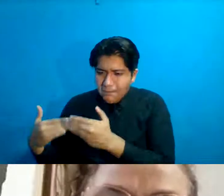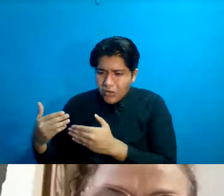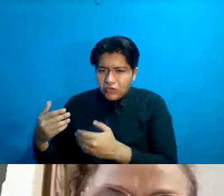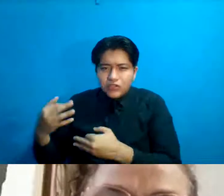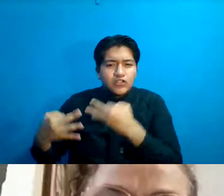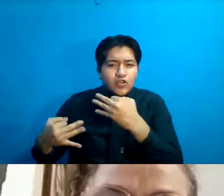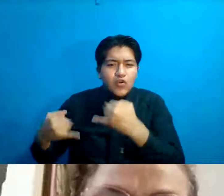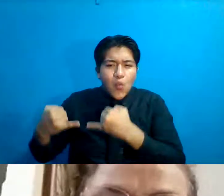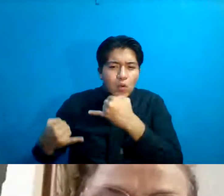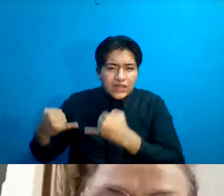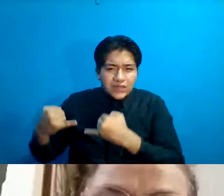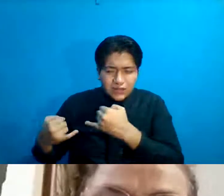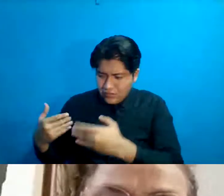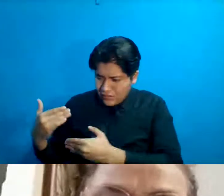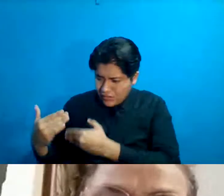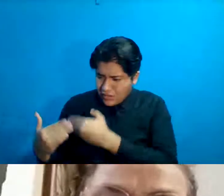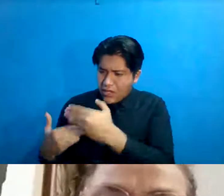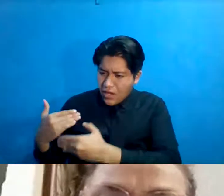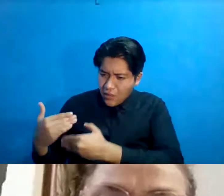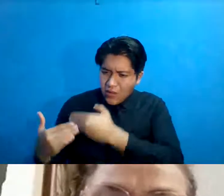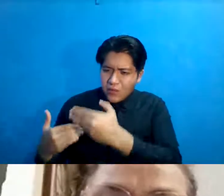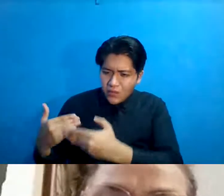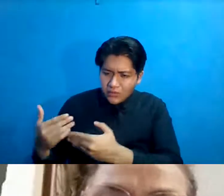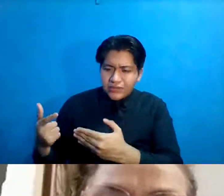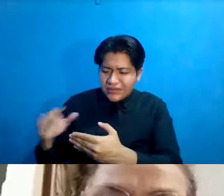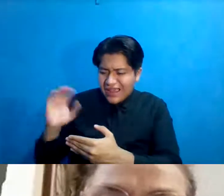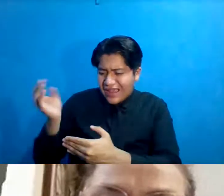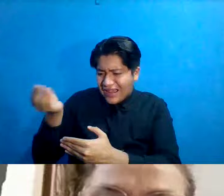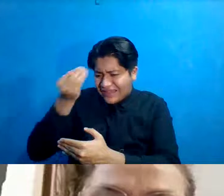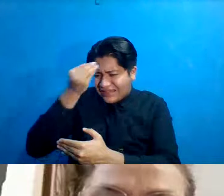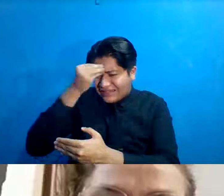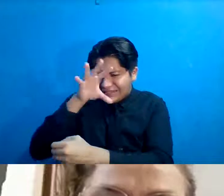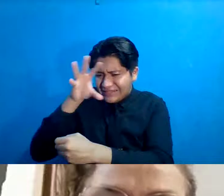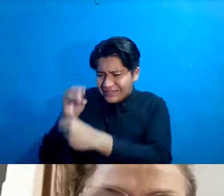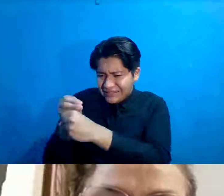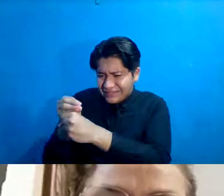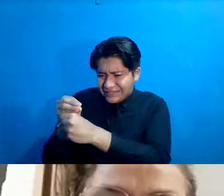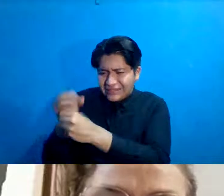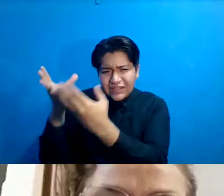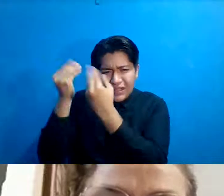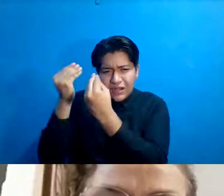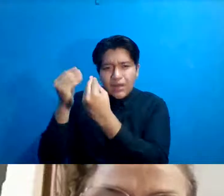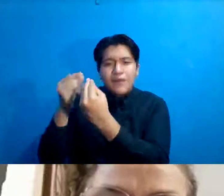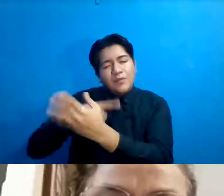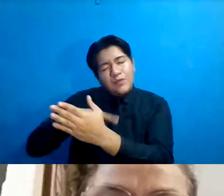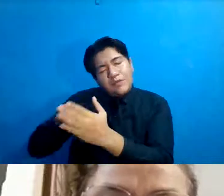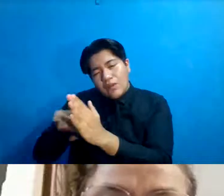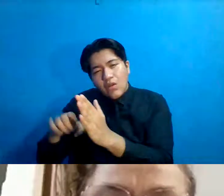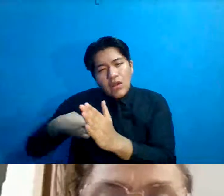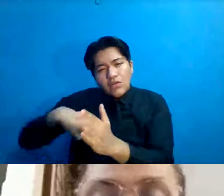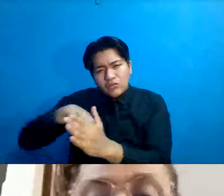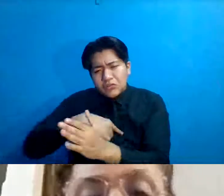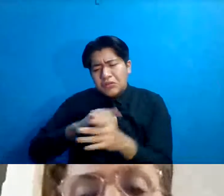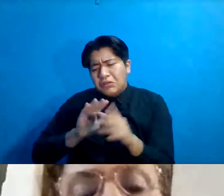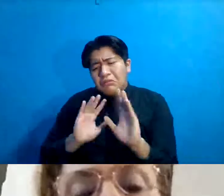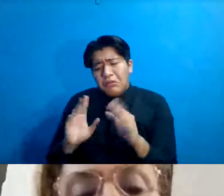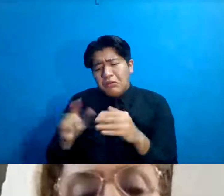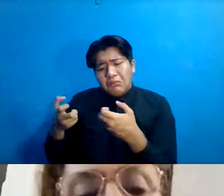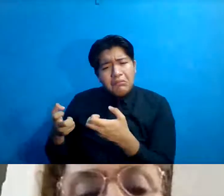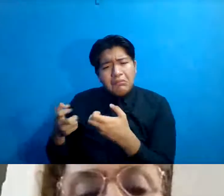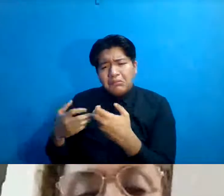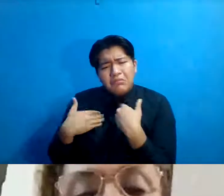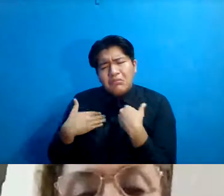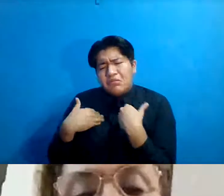propiamente ya los que vamos avanzados en varios semestres de la carrera, pues podemos entender muy bien